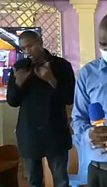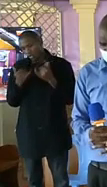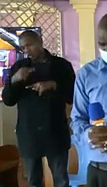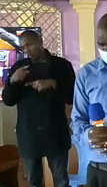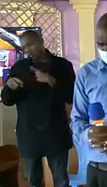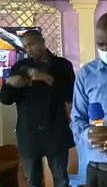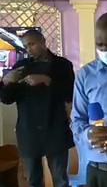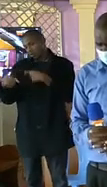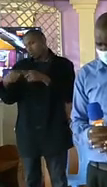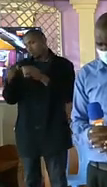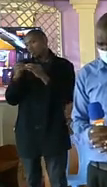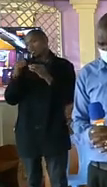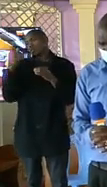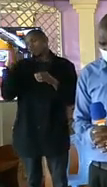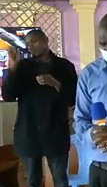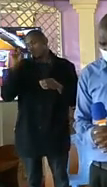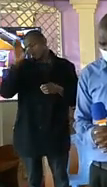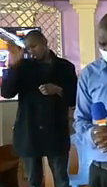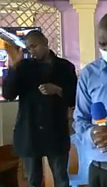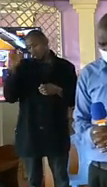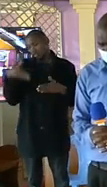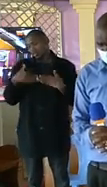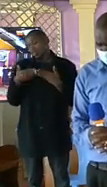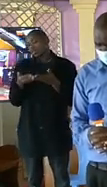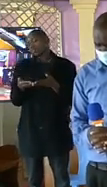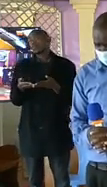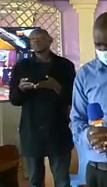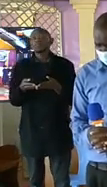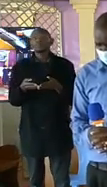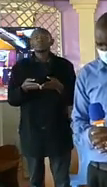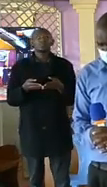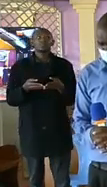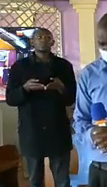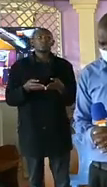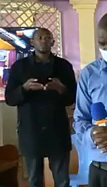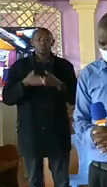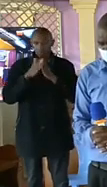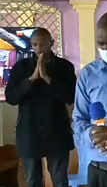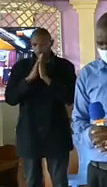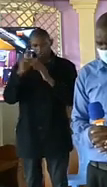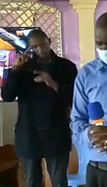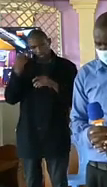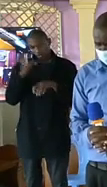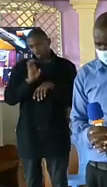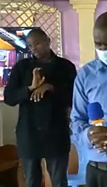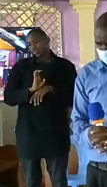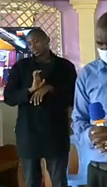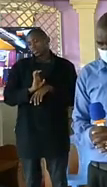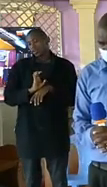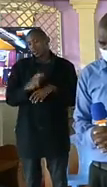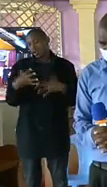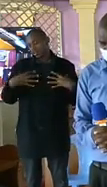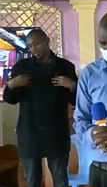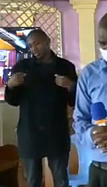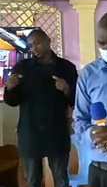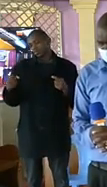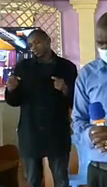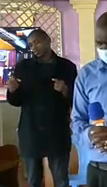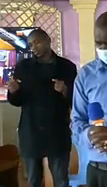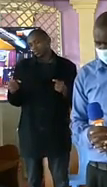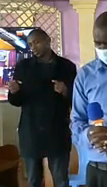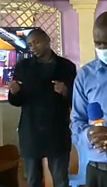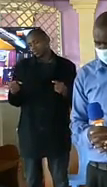mwathani. Na nĩkĩo mwathani tũkwenda kwĩneana harĩwe. Tũkĩenda kũhoera ona kanitha mwathani. Itikira Ngai Baba kũririkana kanitha witũ wa